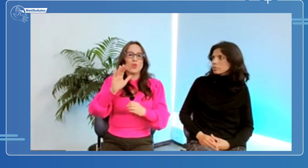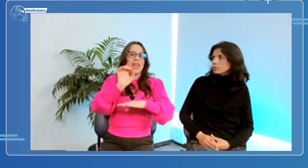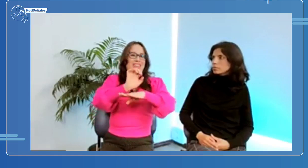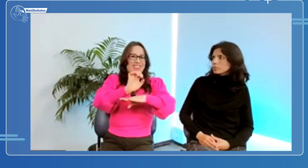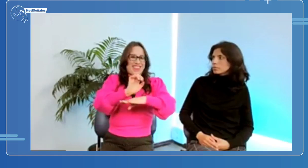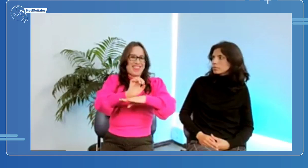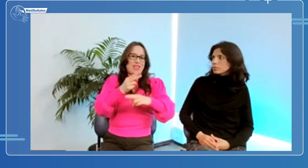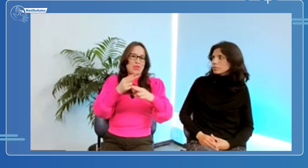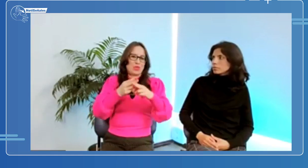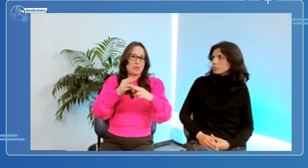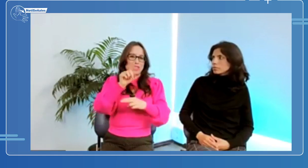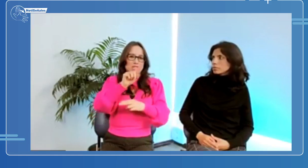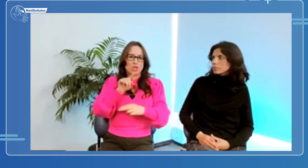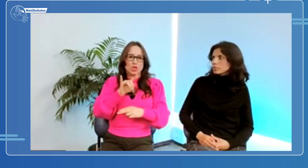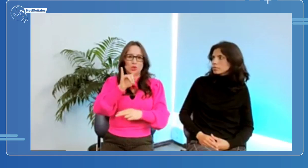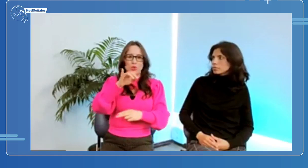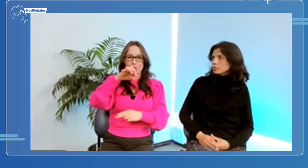EPS, ¿sí? O a la entidad